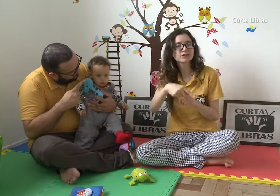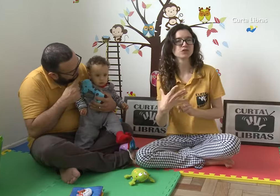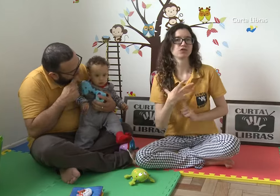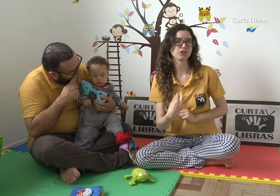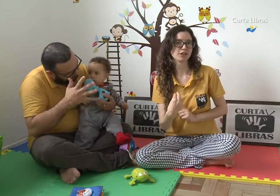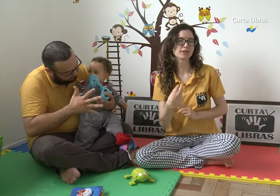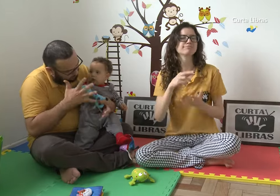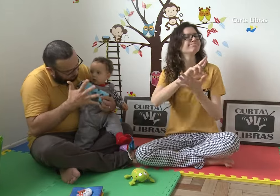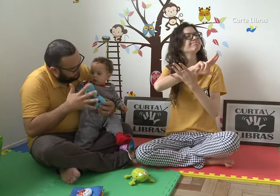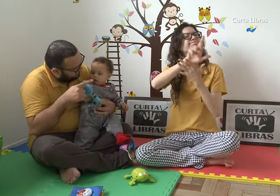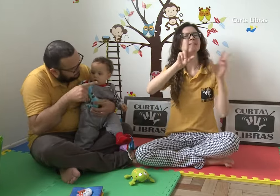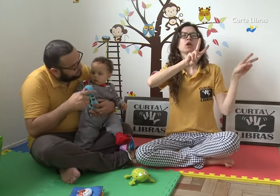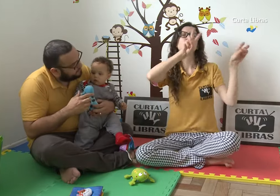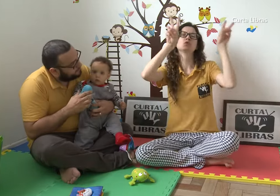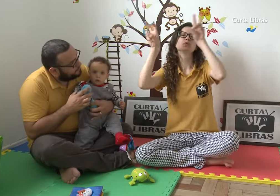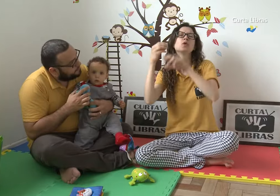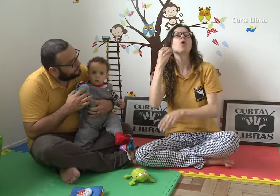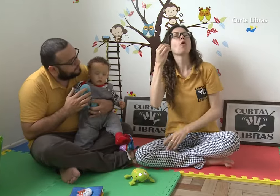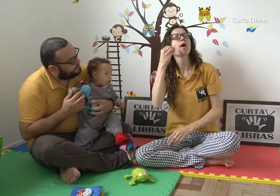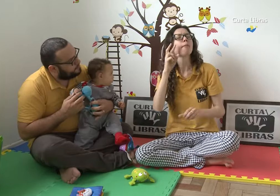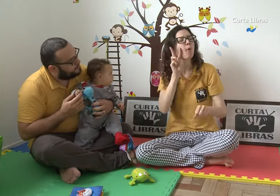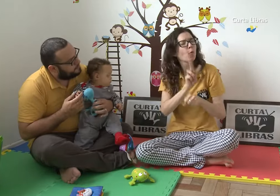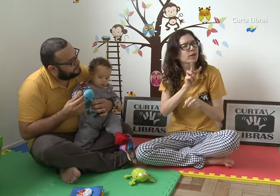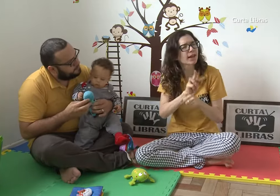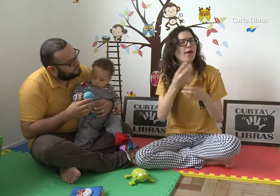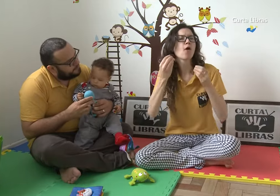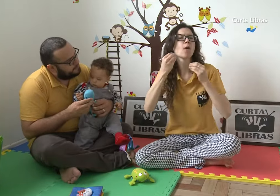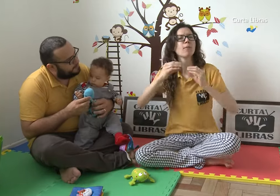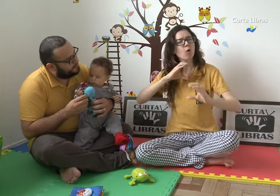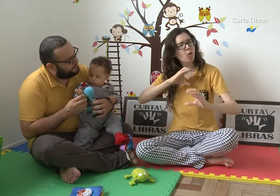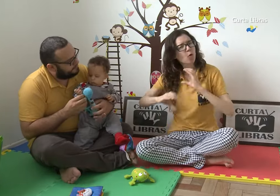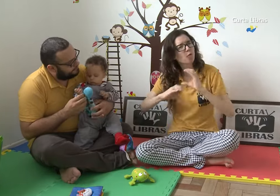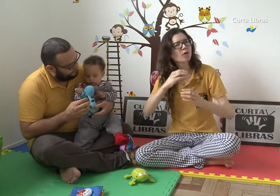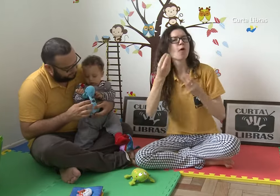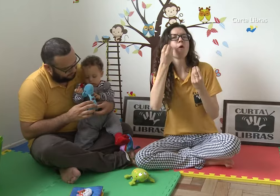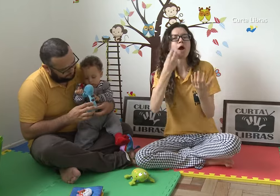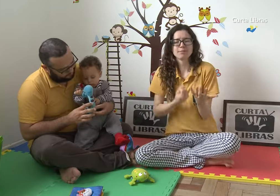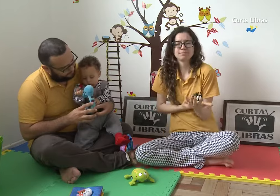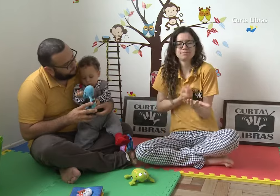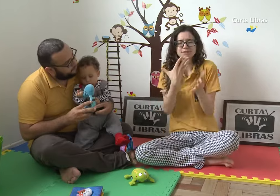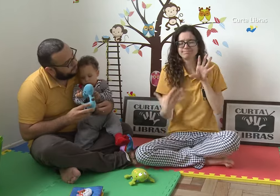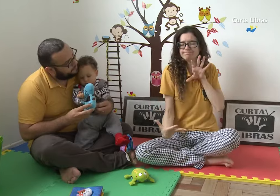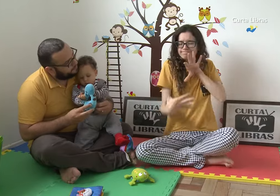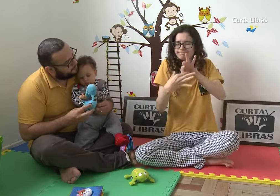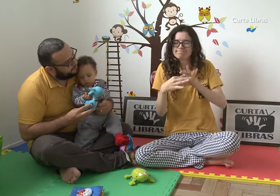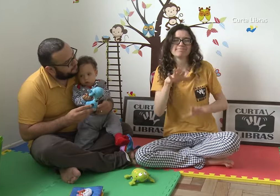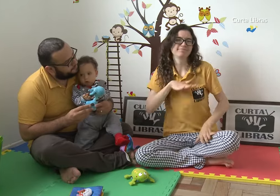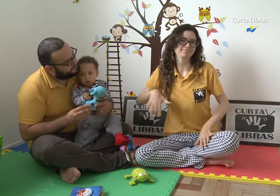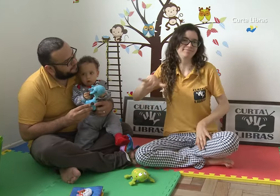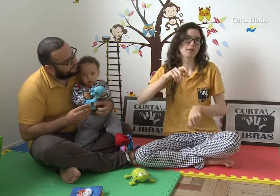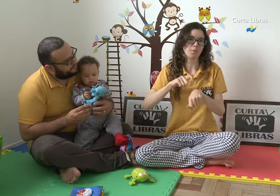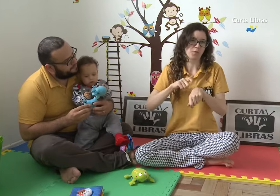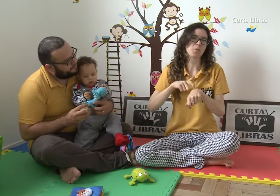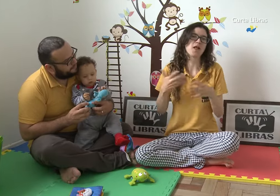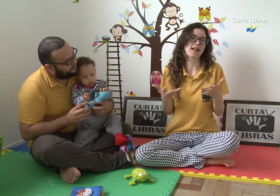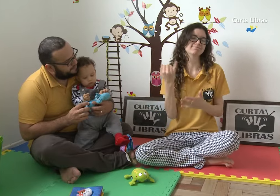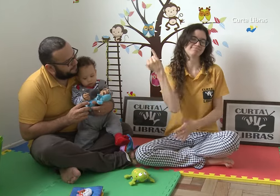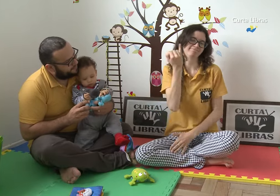na relação com o bebê. Nós vamos tratar de vários assuntos, como os cuidados com o bebê, a comunicação e o vínculo